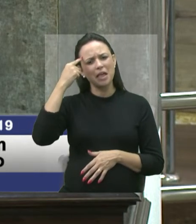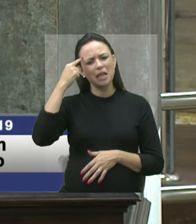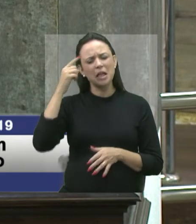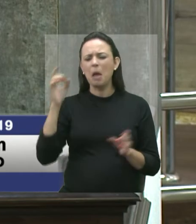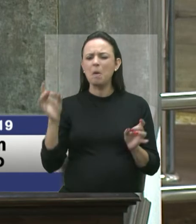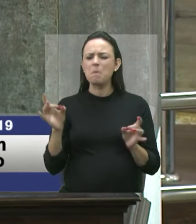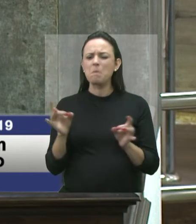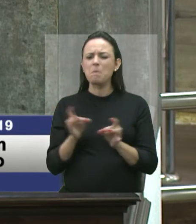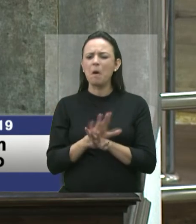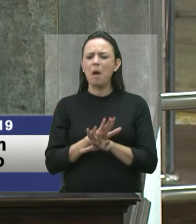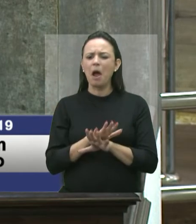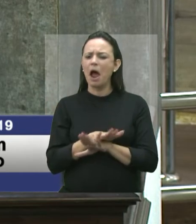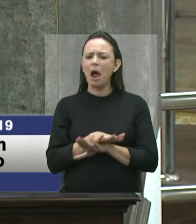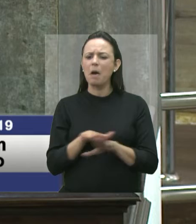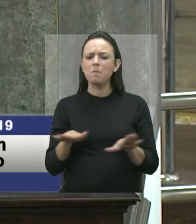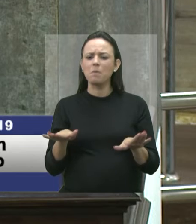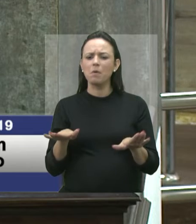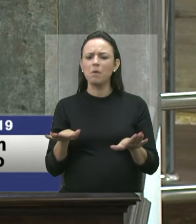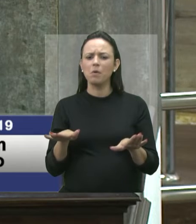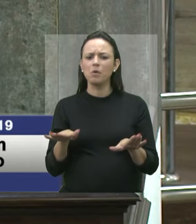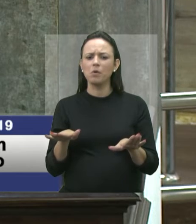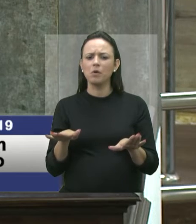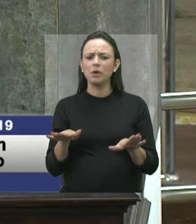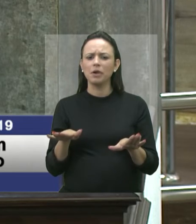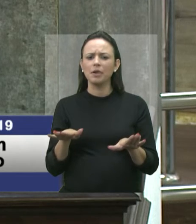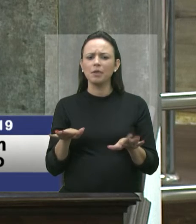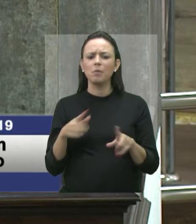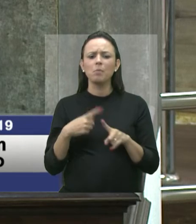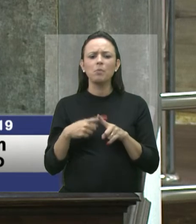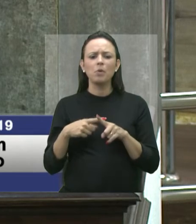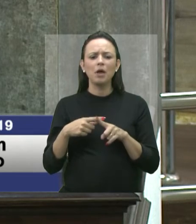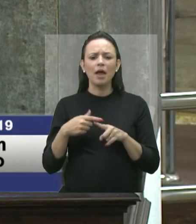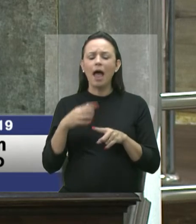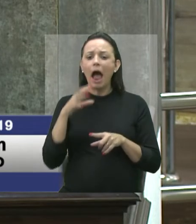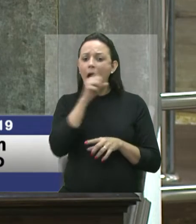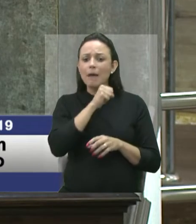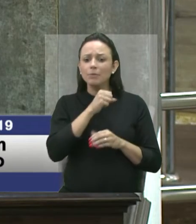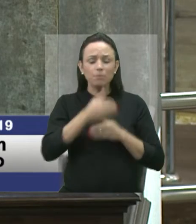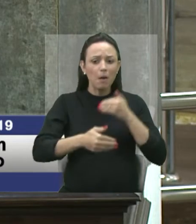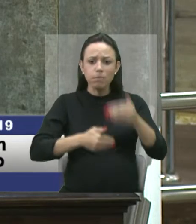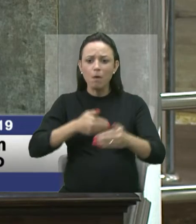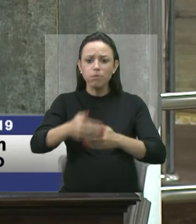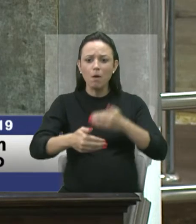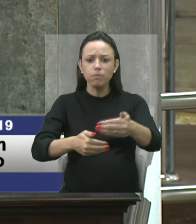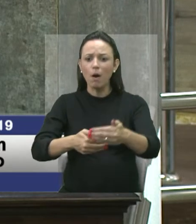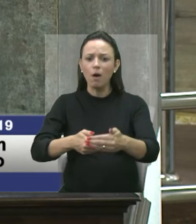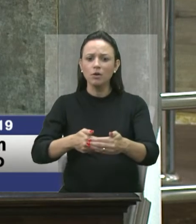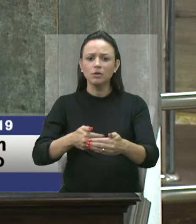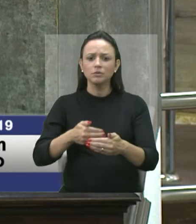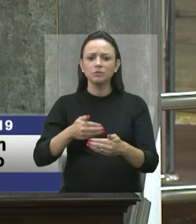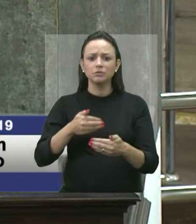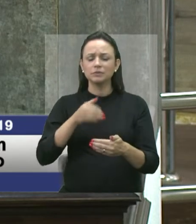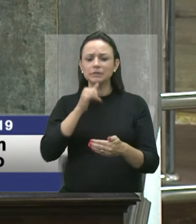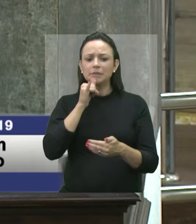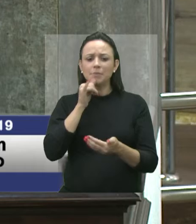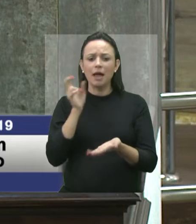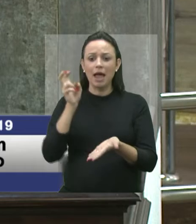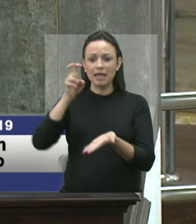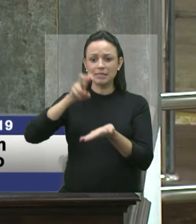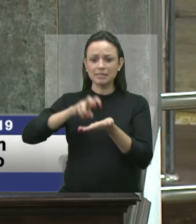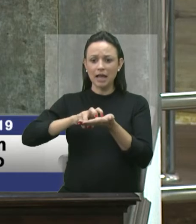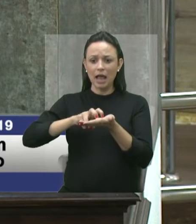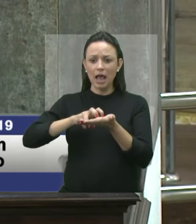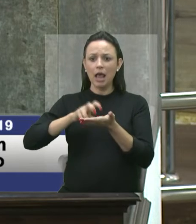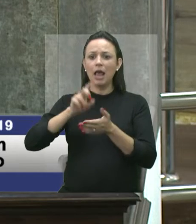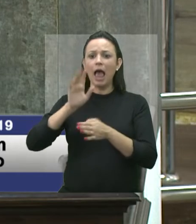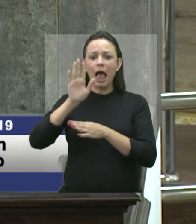tempo onde tudo é muito rápido. De manhã você tem uma situação, à tarde você